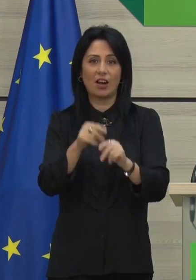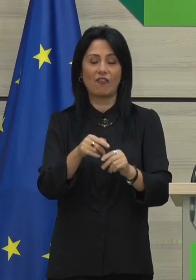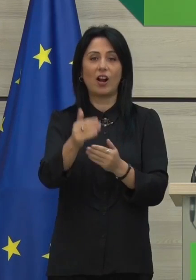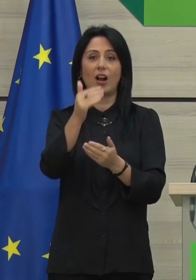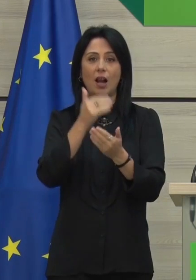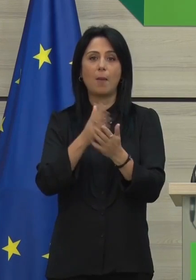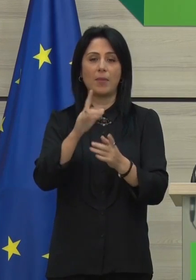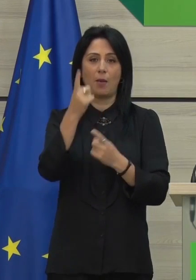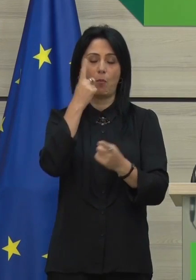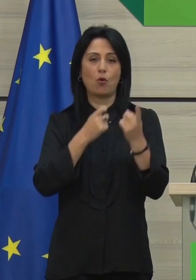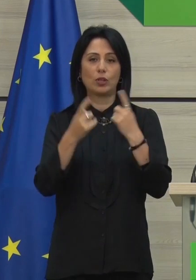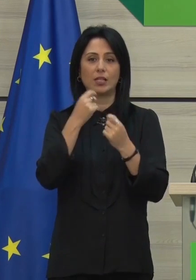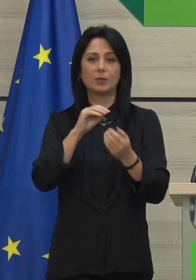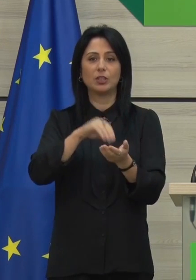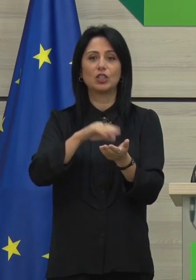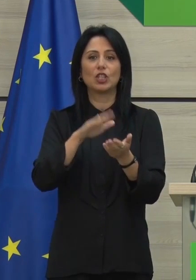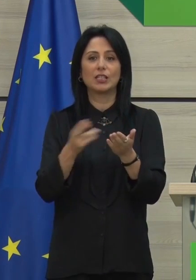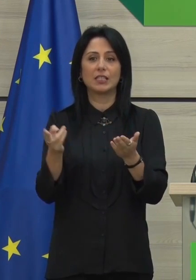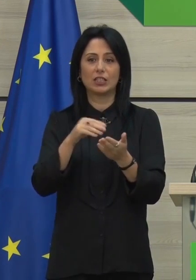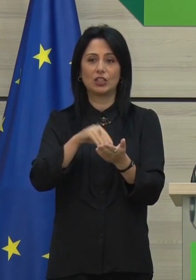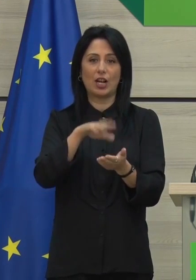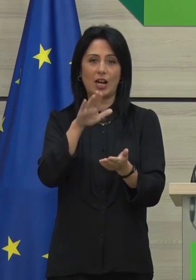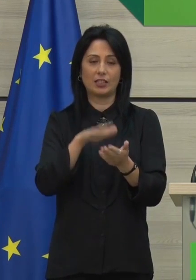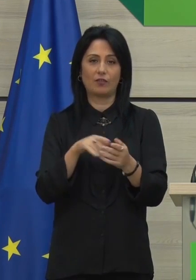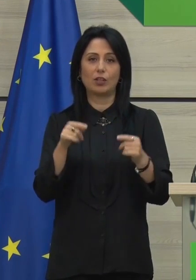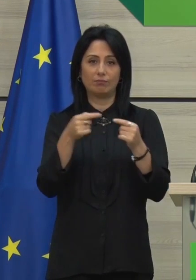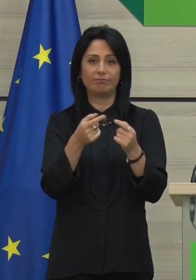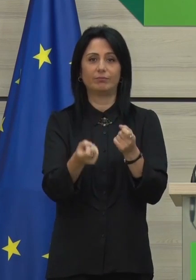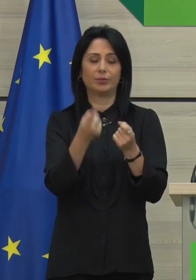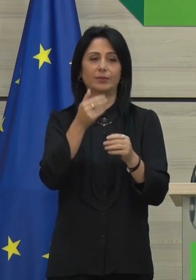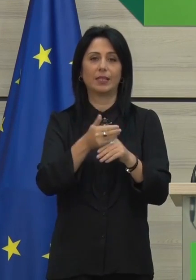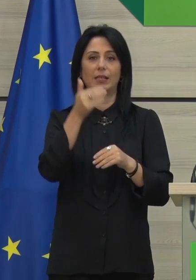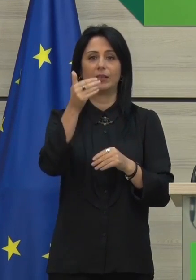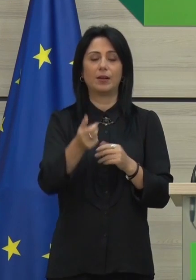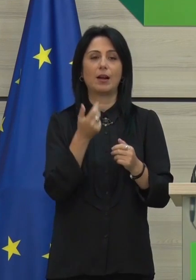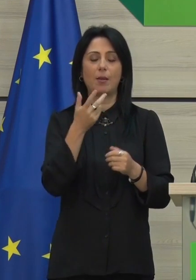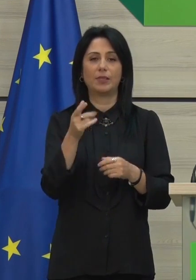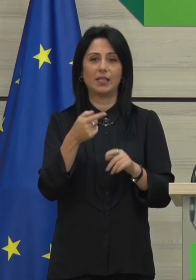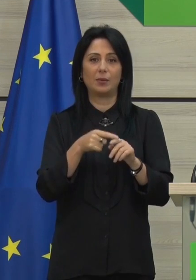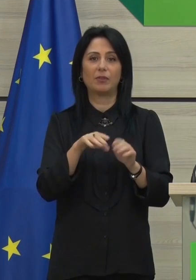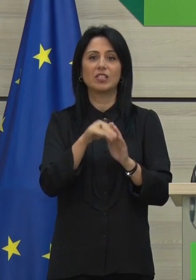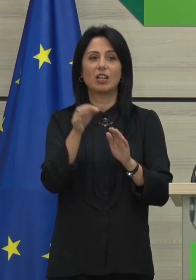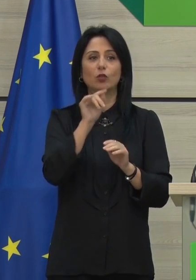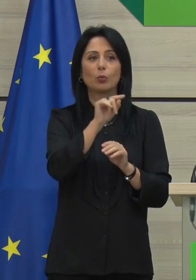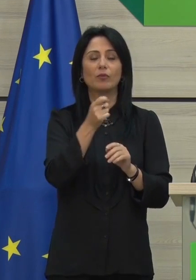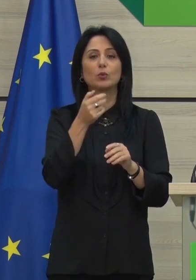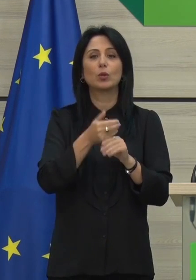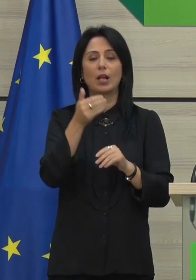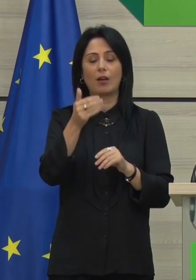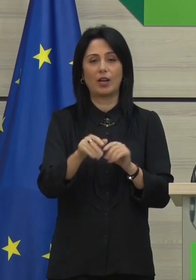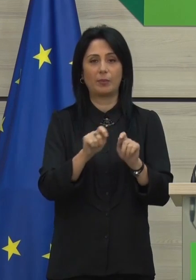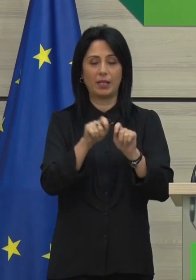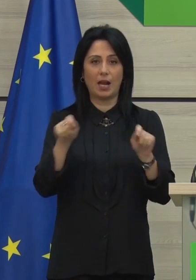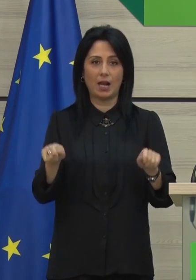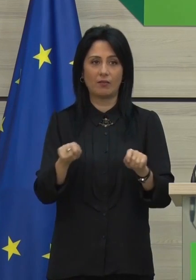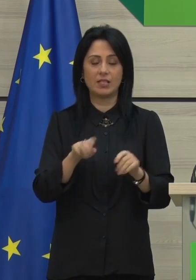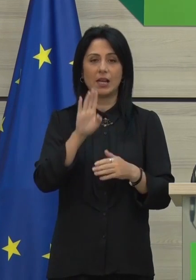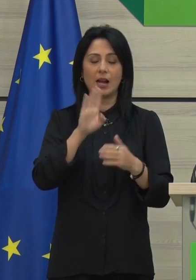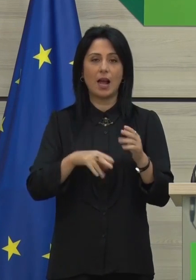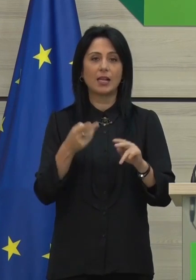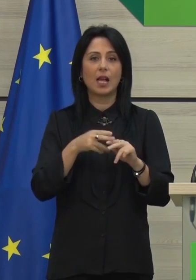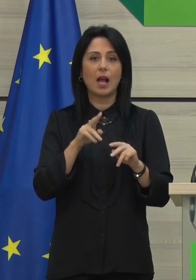შემდეგ მონაცემების ჩანაწერთა წიგნში აღრიცხვა. სწორედ ამან გამოიწვია რამდენიმე საარჩევნო უბნის დაგვიანებით გახსნა.